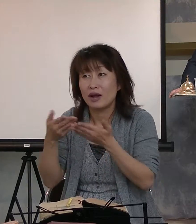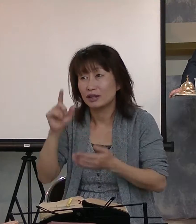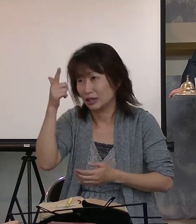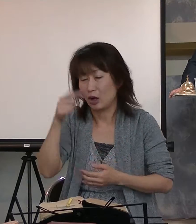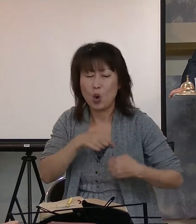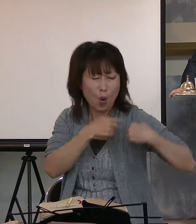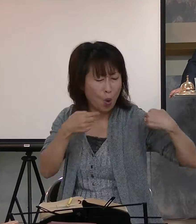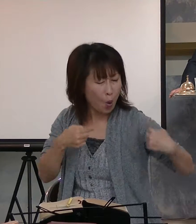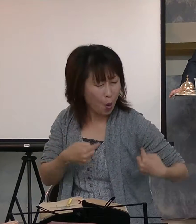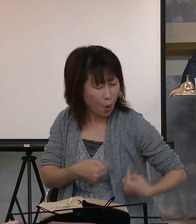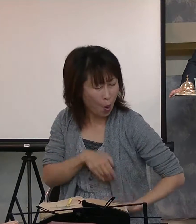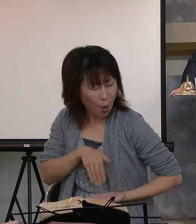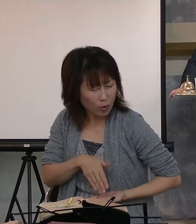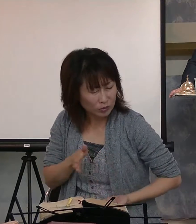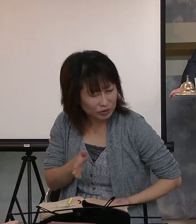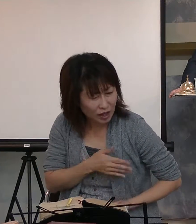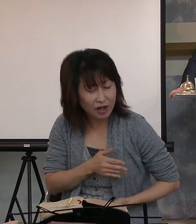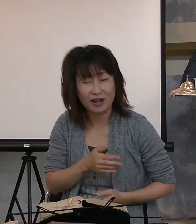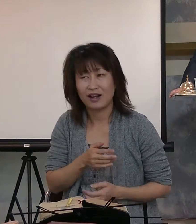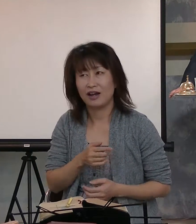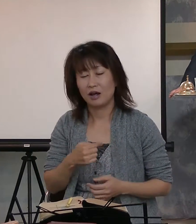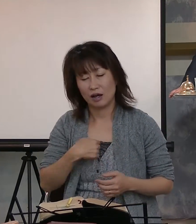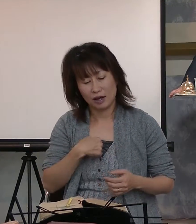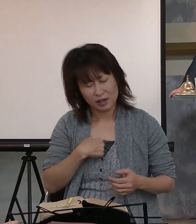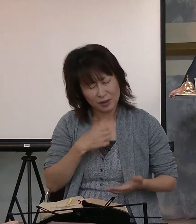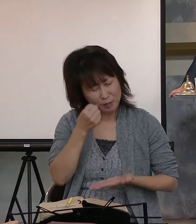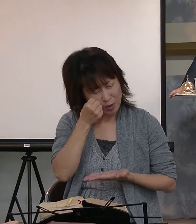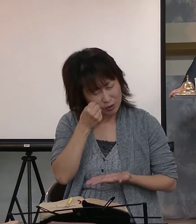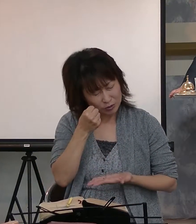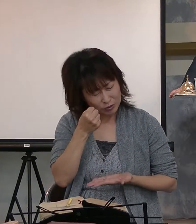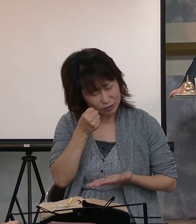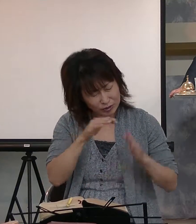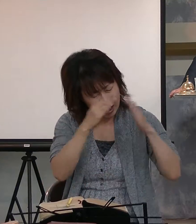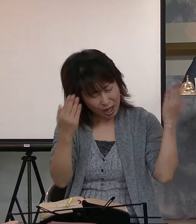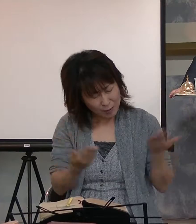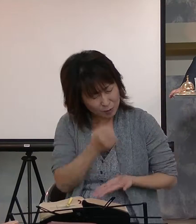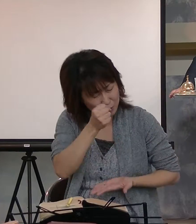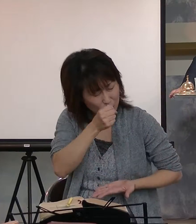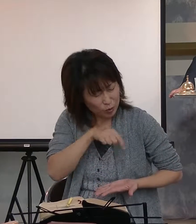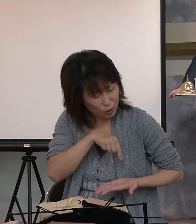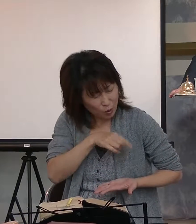心から自分が全財産を